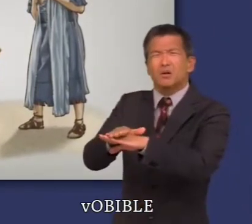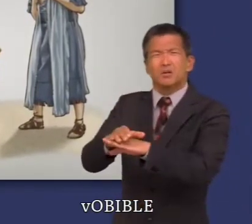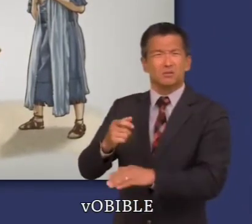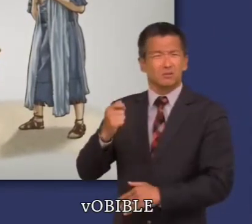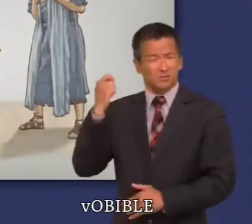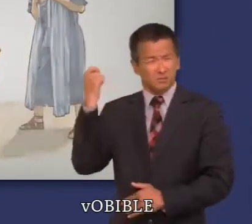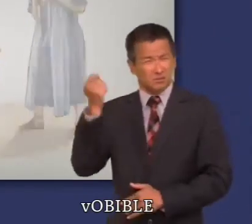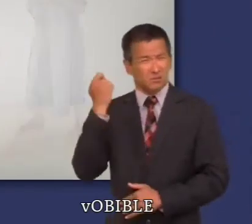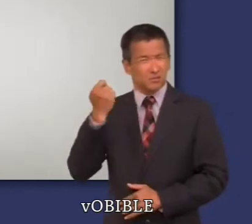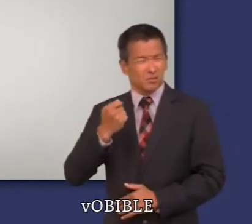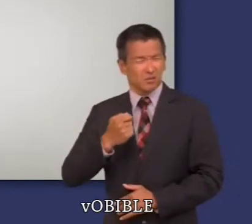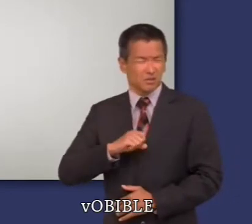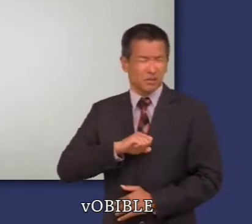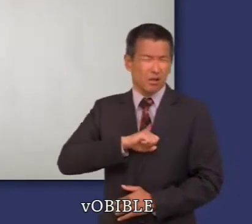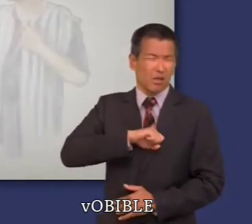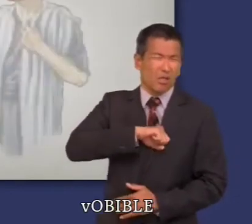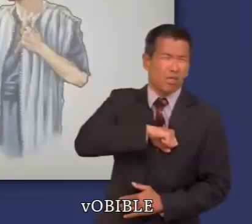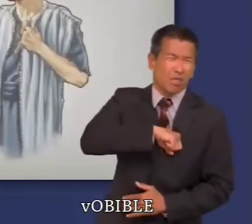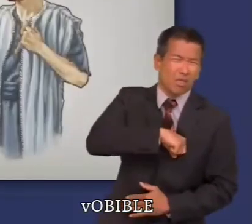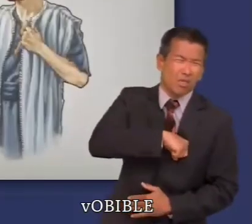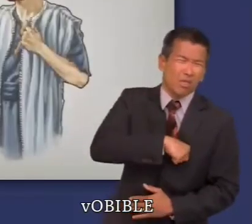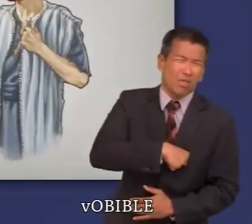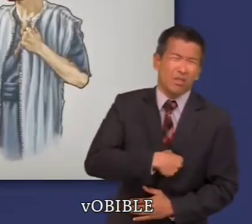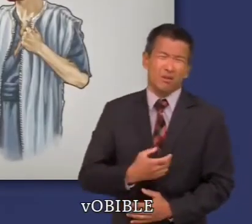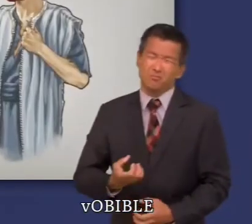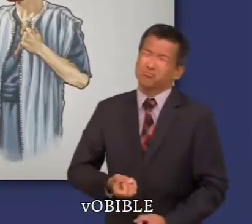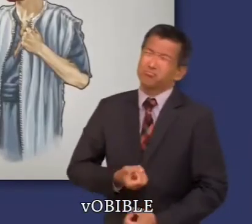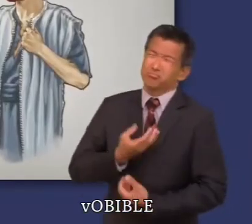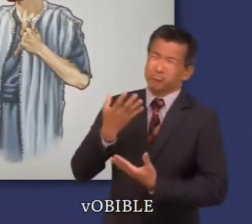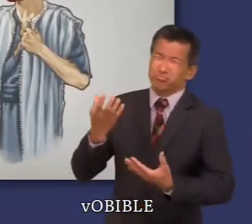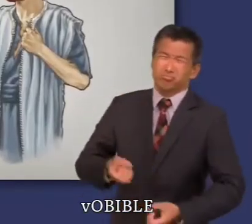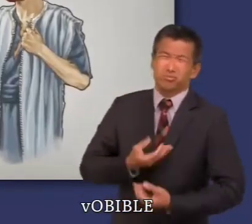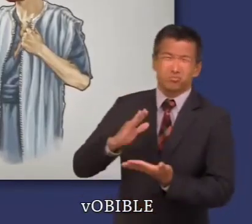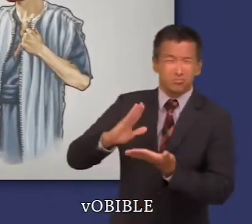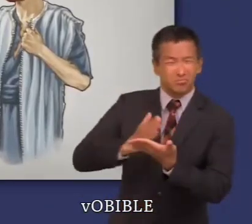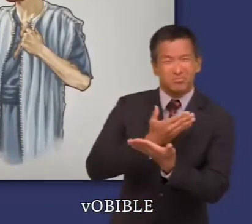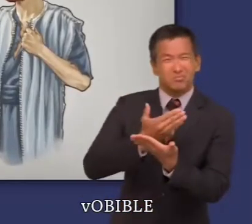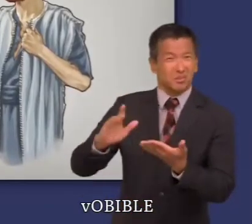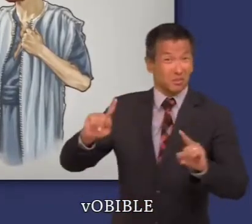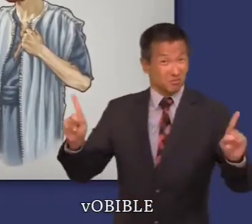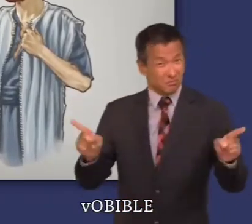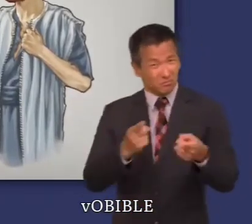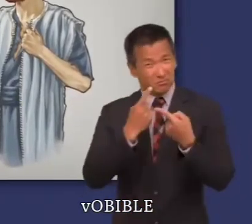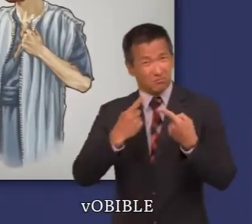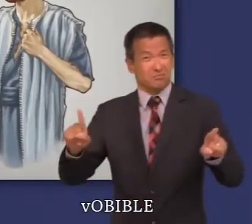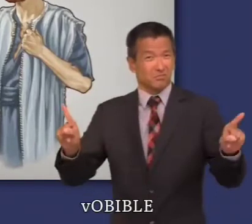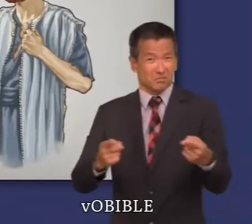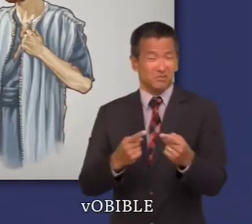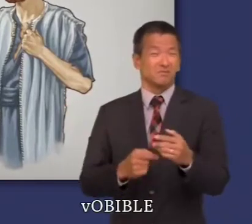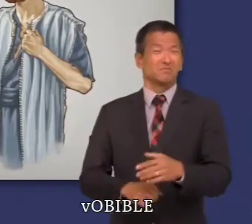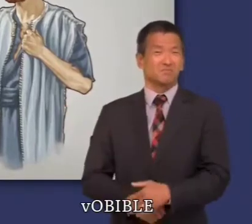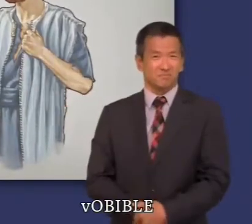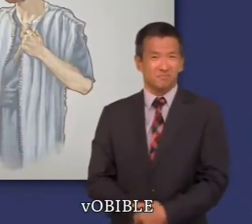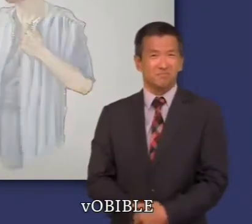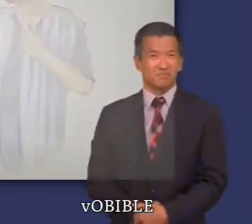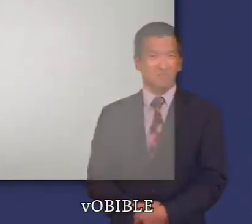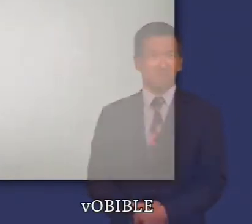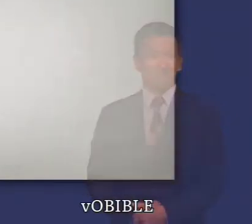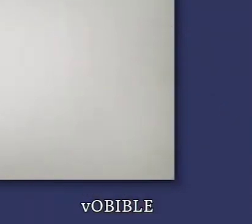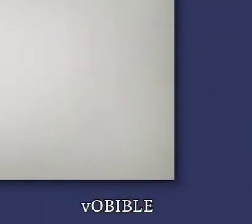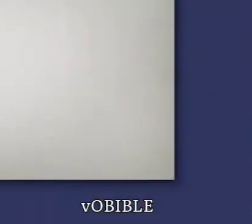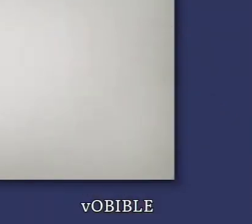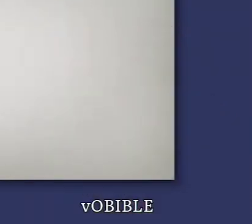à environ 1040 avant notre ère, date vers laquelle la rédaction a été achevée. 2 Samuel commence peu de temps